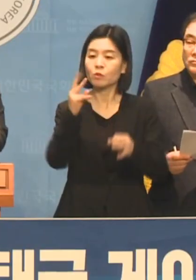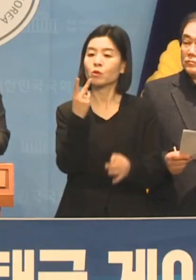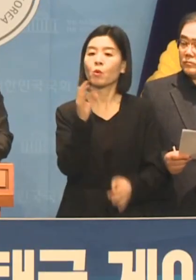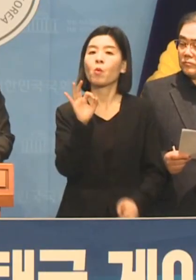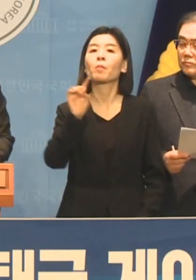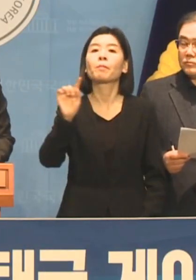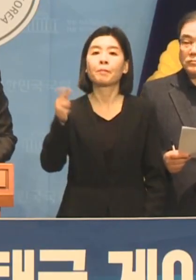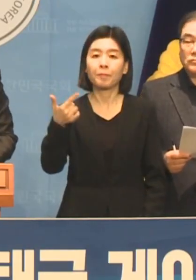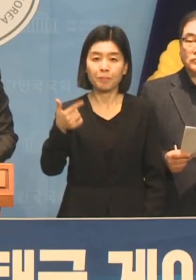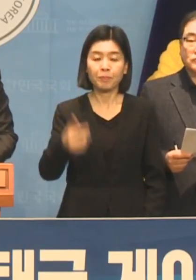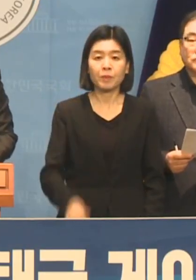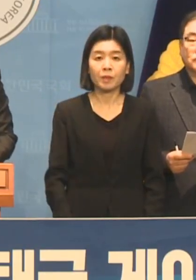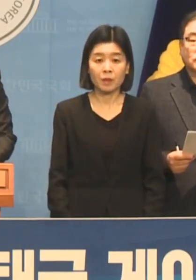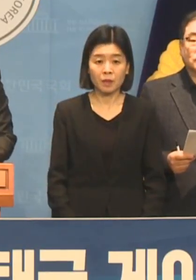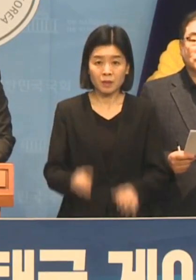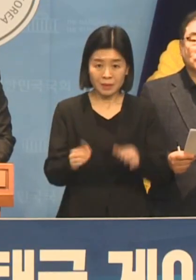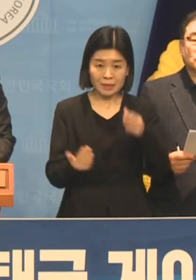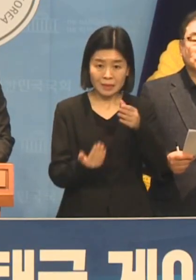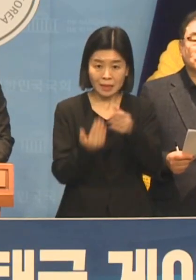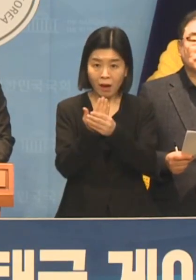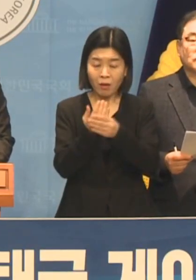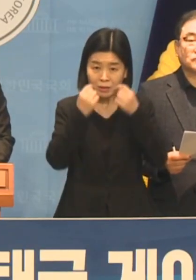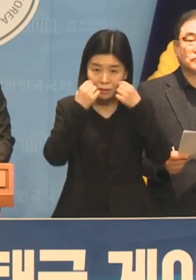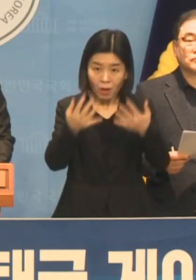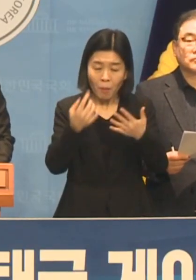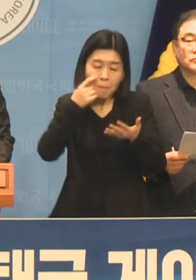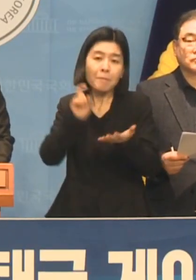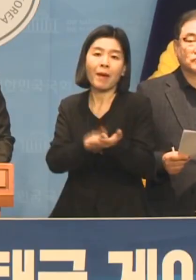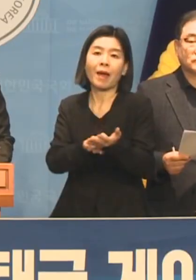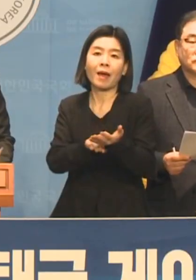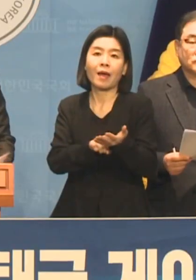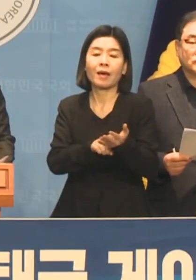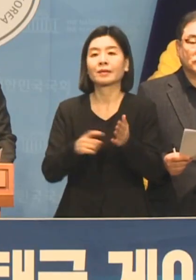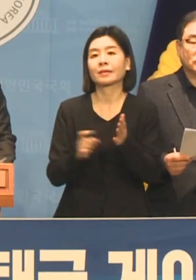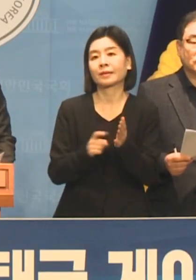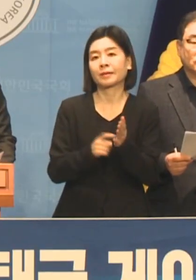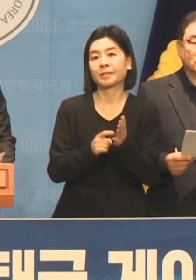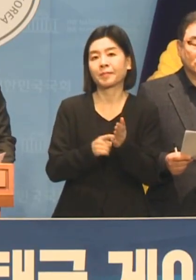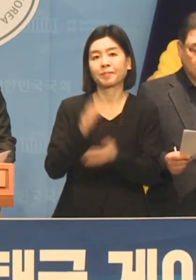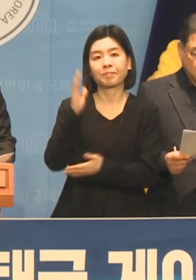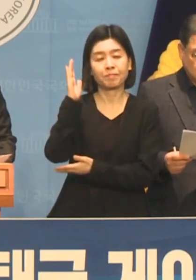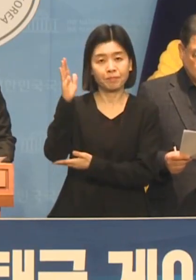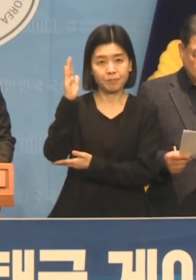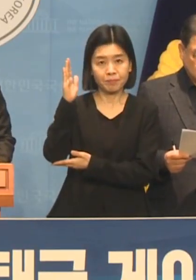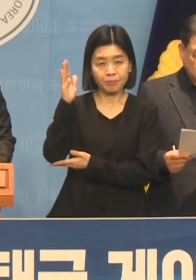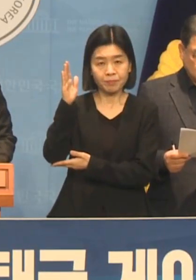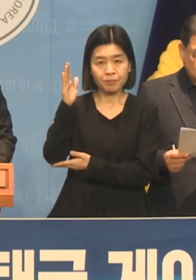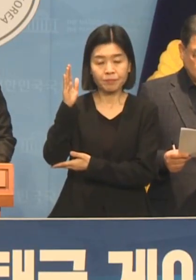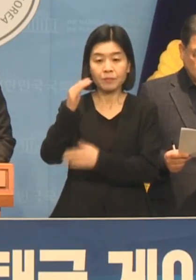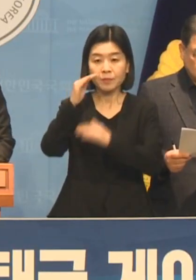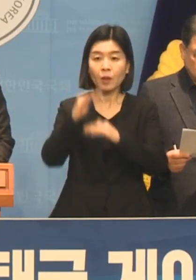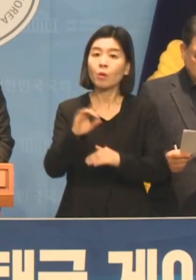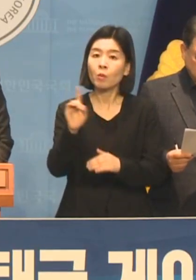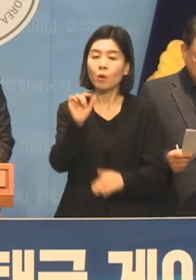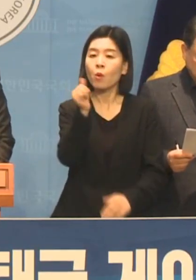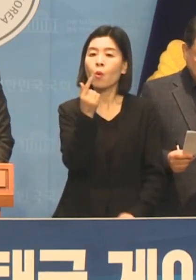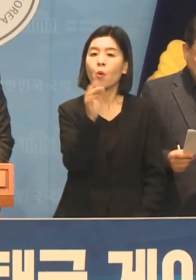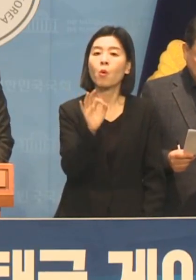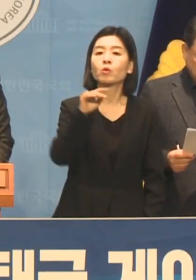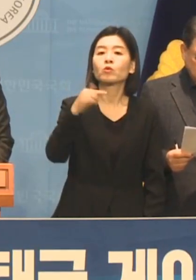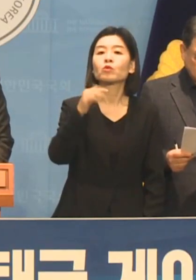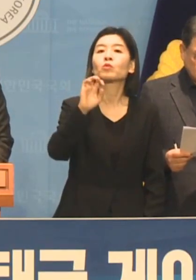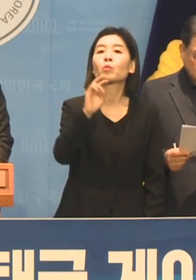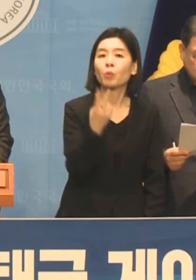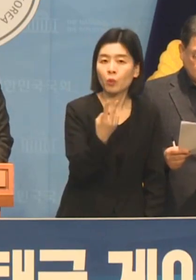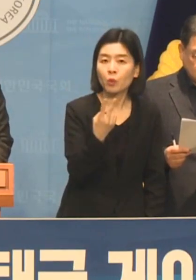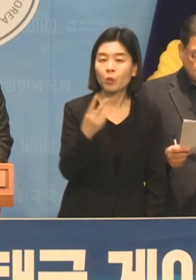하나의 새로운 사실이 발견돼서 긴급 기자회견을 진행을 하도록 하겠습니다. 이번 내용은 홍준표, 윤석열 부부